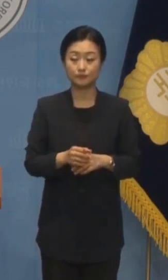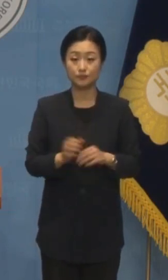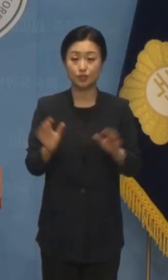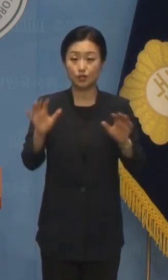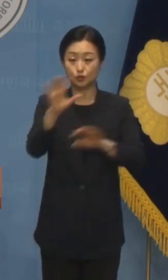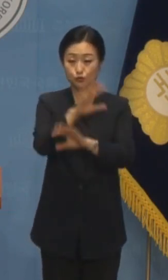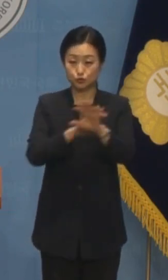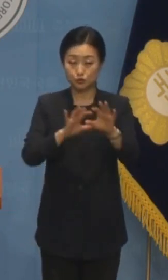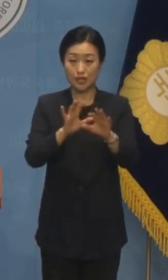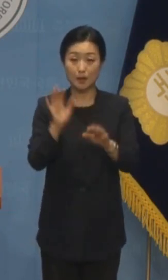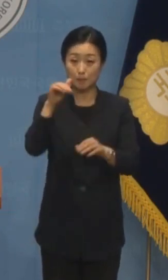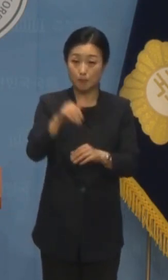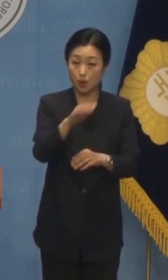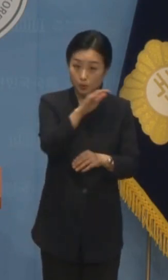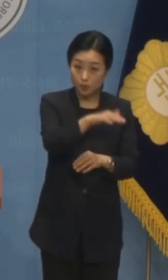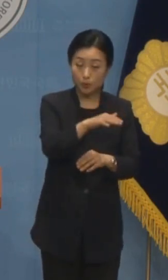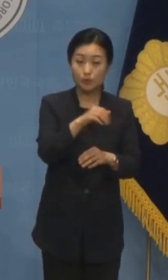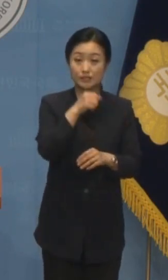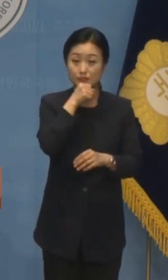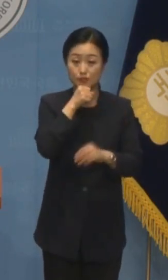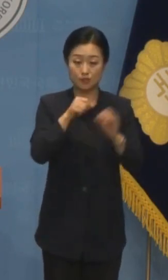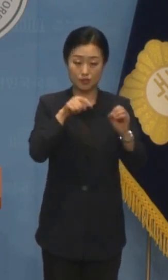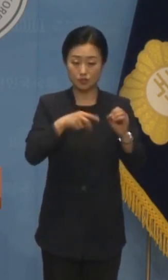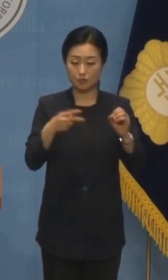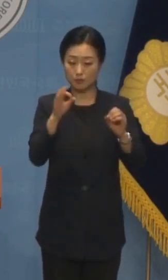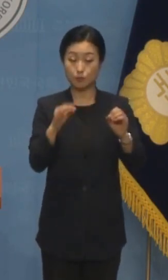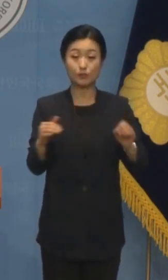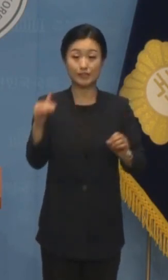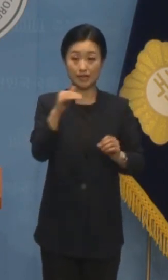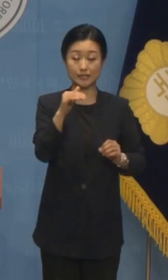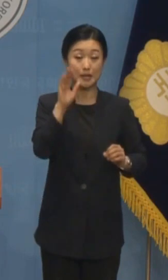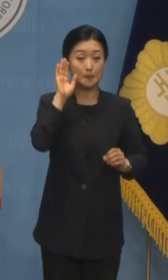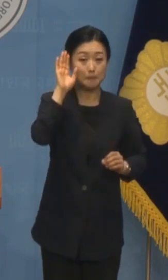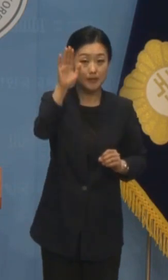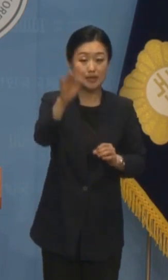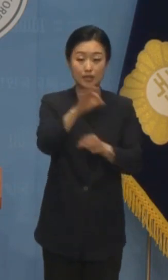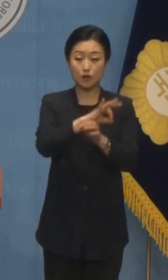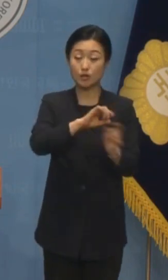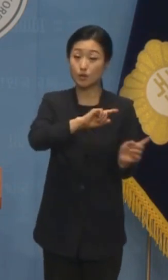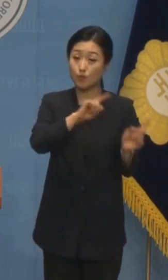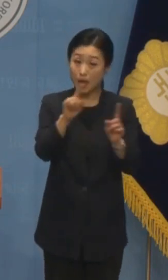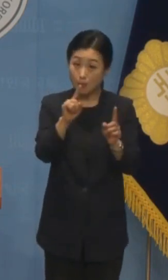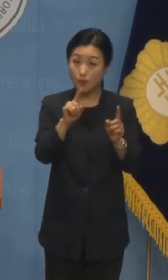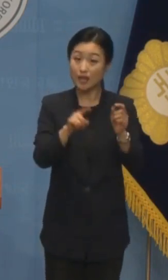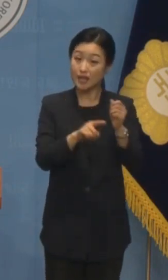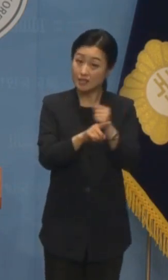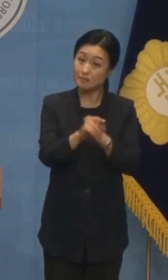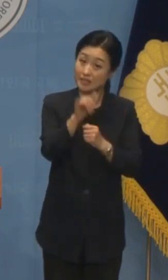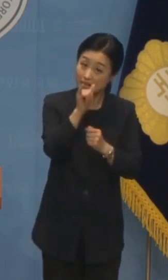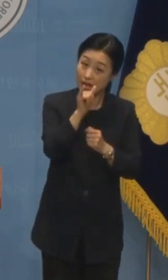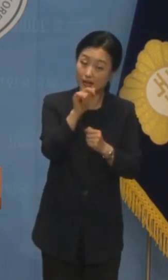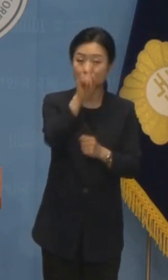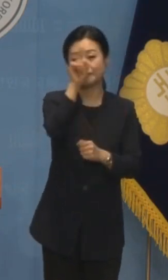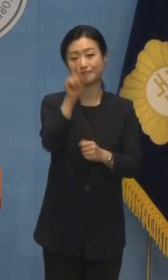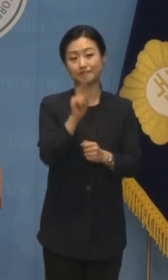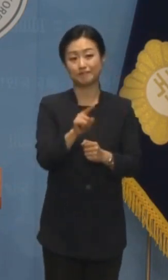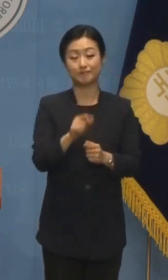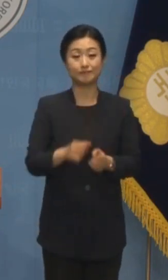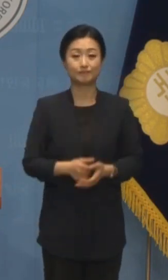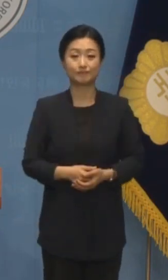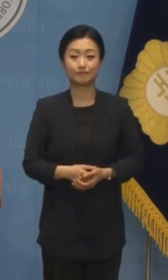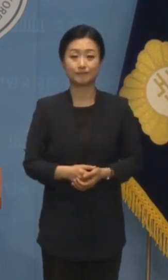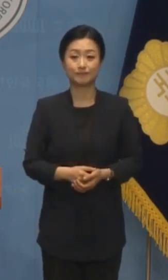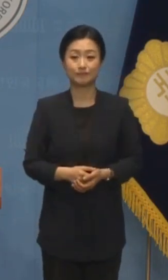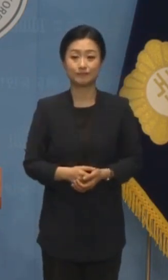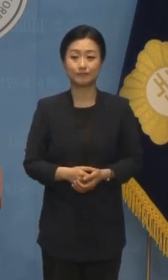순환변동치는 전월 대비 0.2포인트 상승했는데 이게 미래의 경기 회복세 전환을 의미하는지는 조금 더 지켜봐야 하는